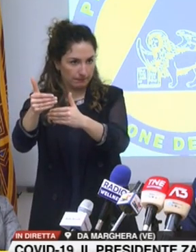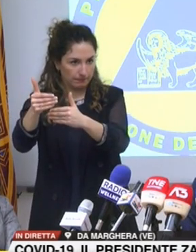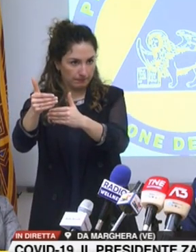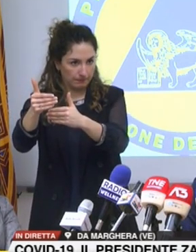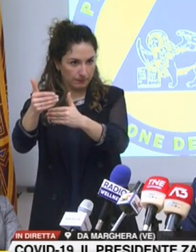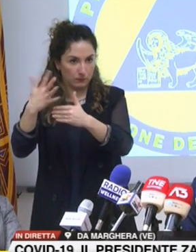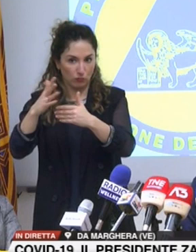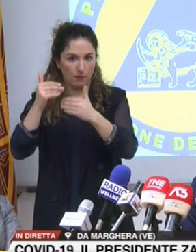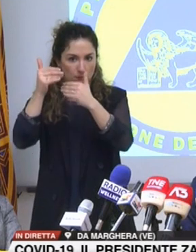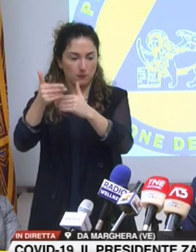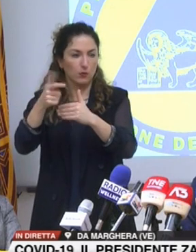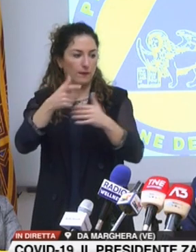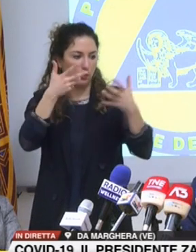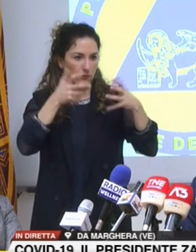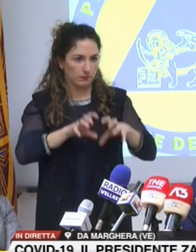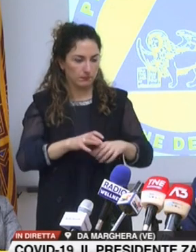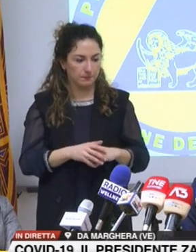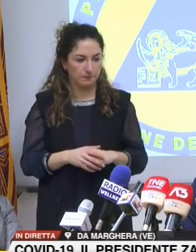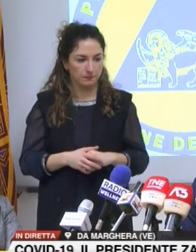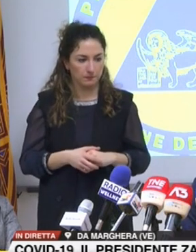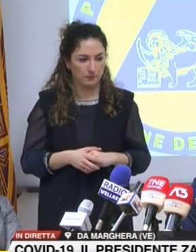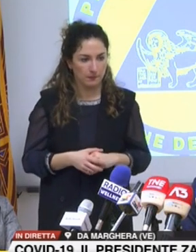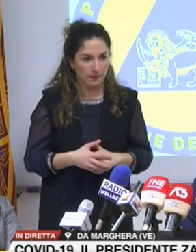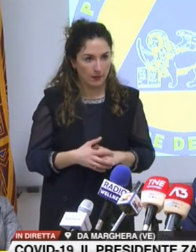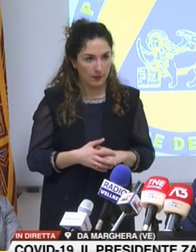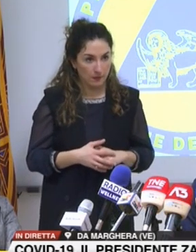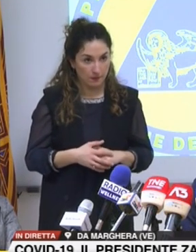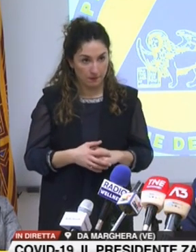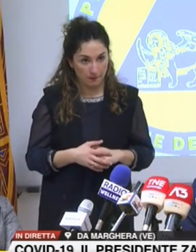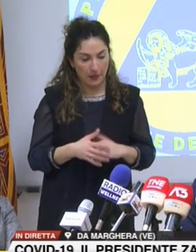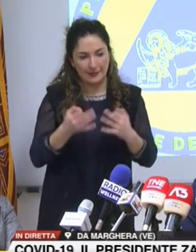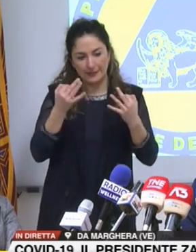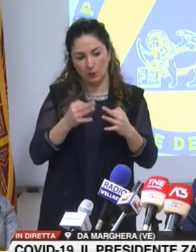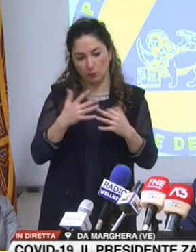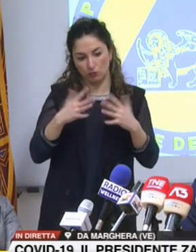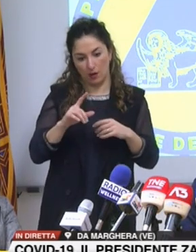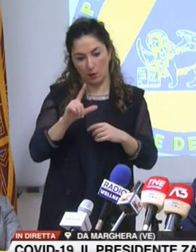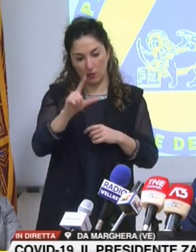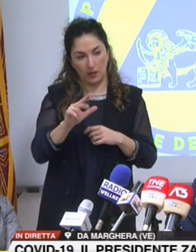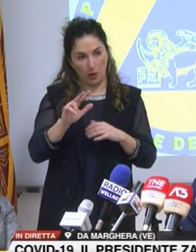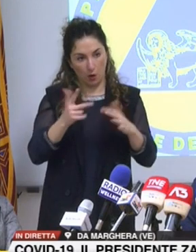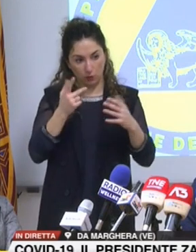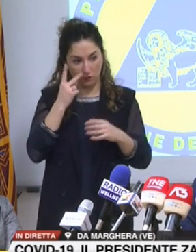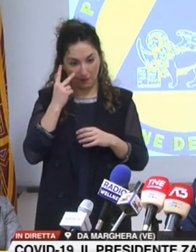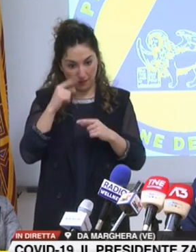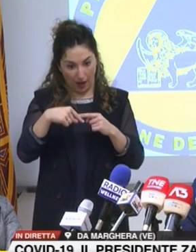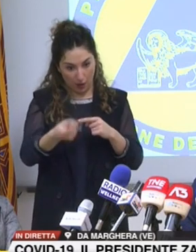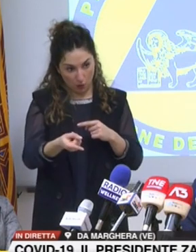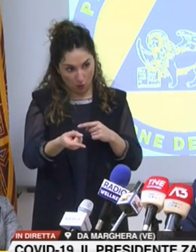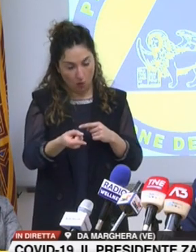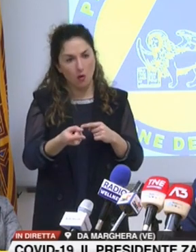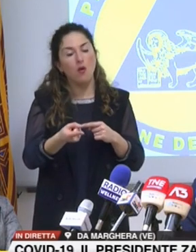sono stati posticipati a causa di questa riduzione. Ma sicuramente noi già dal lunedì 8 febbraio, dall'8